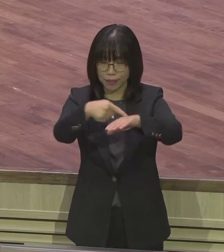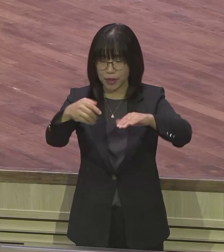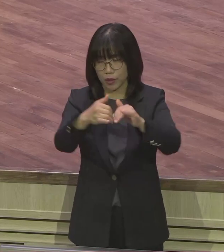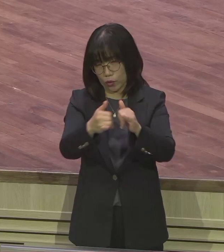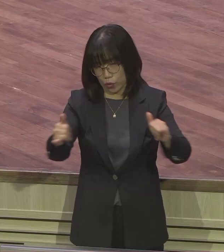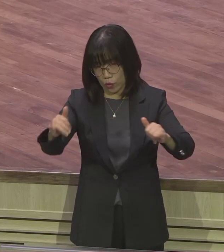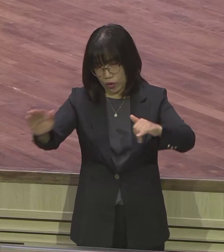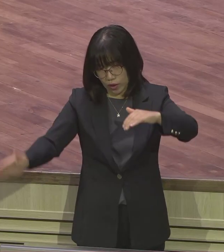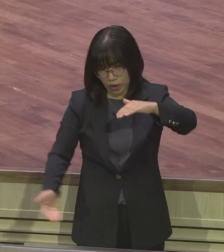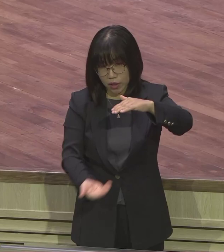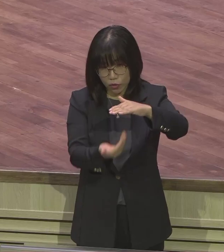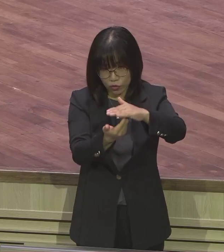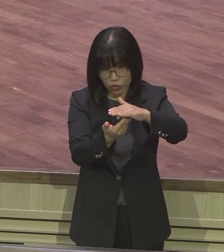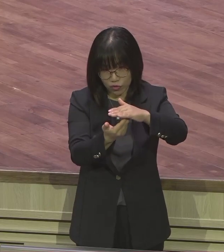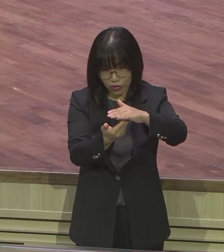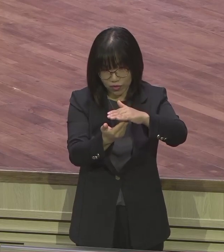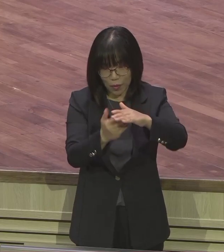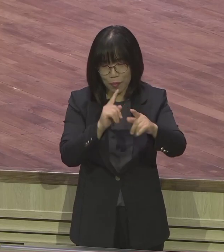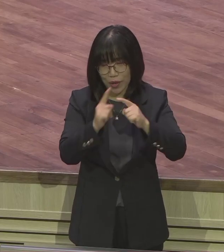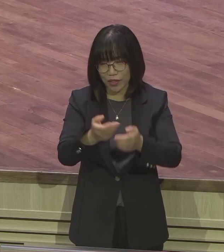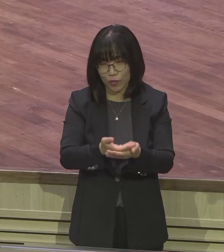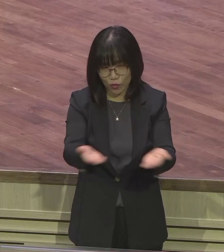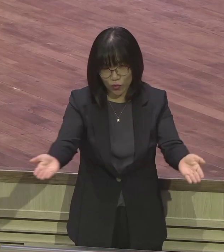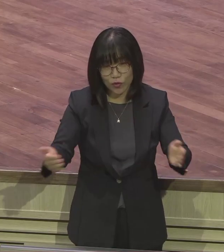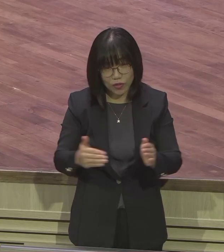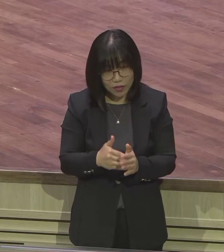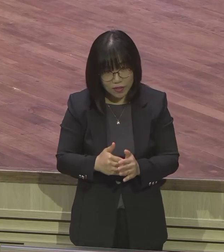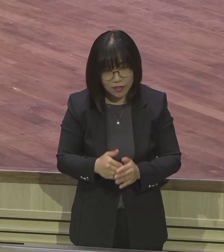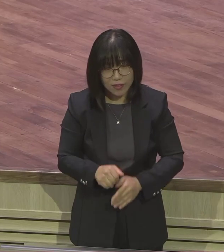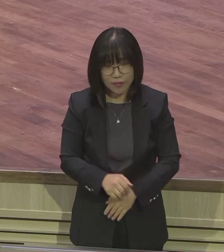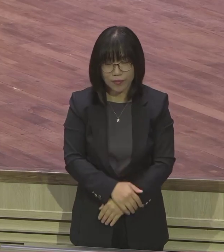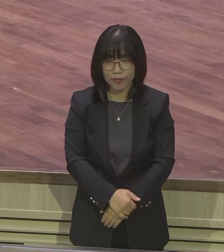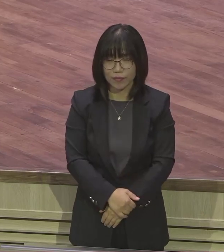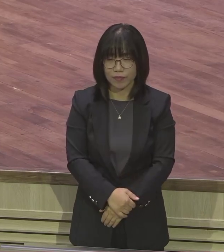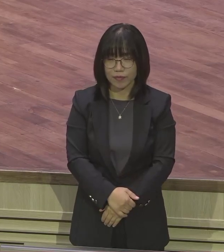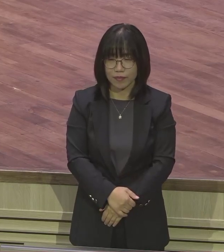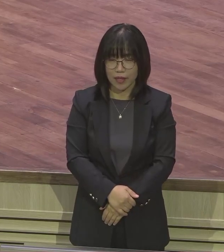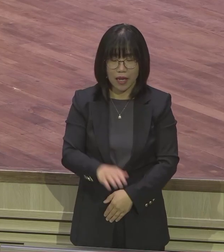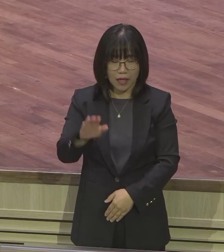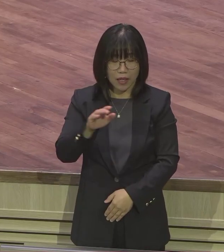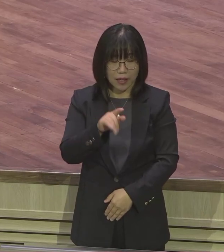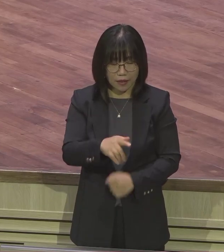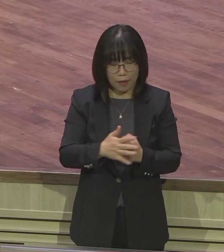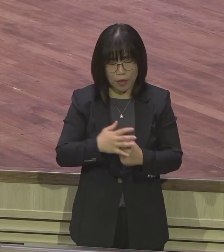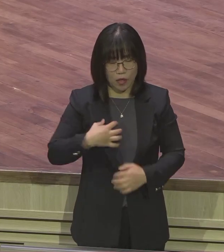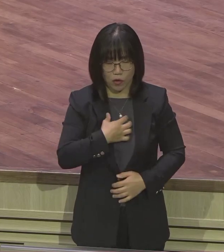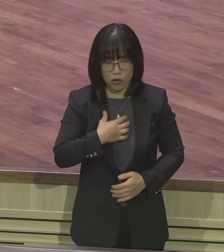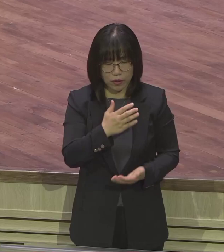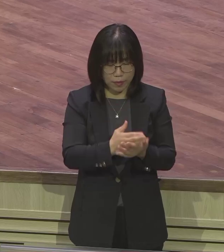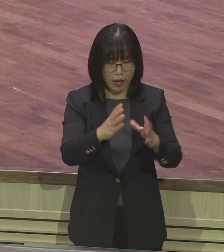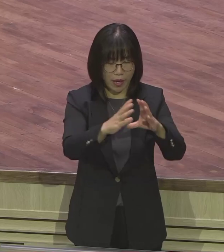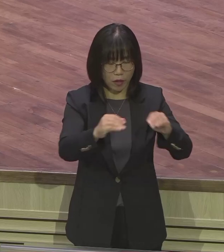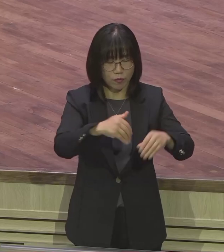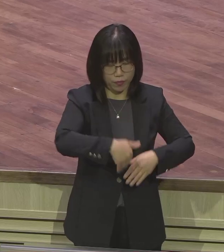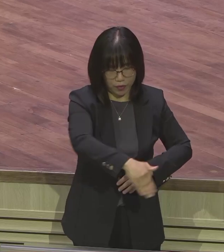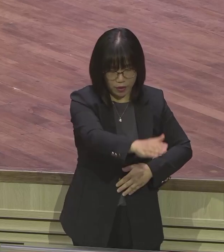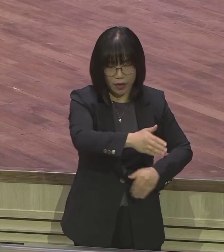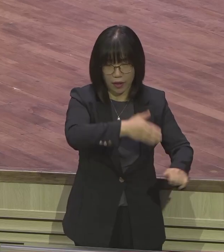성취 이것이 현장이 바로 애굽이 될 것이다. 그러므로 내려가라.